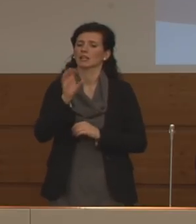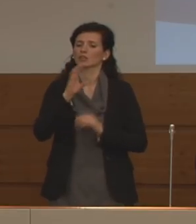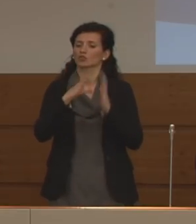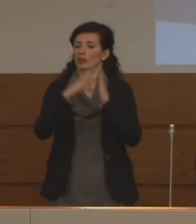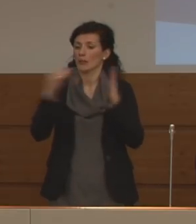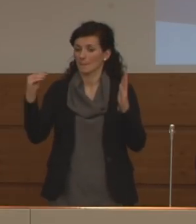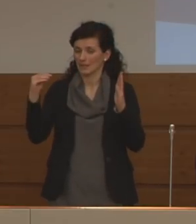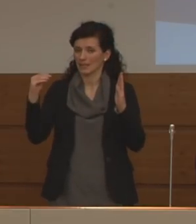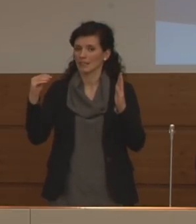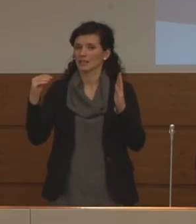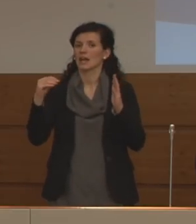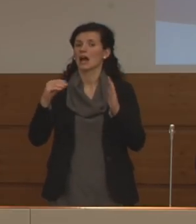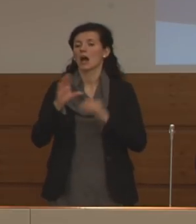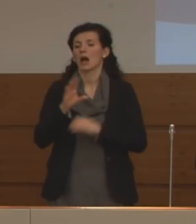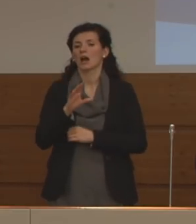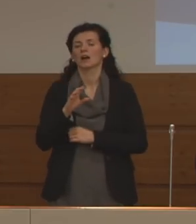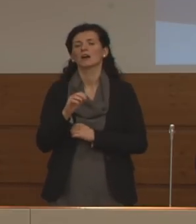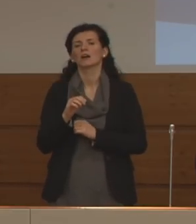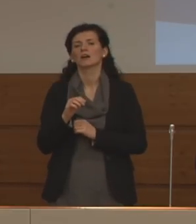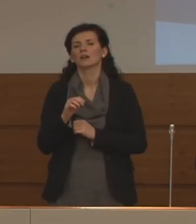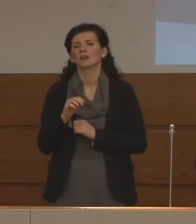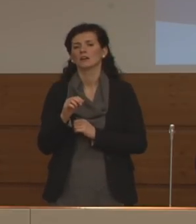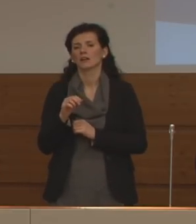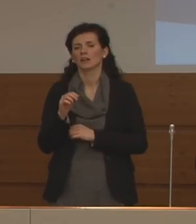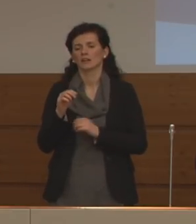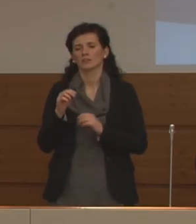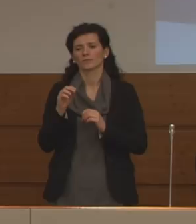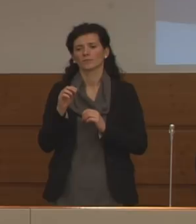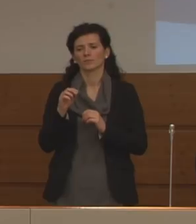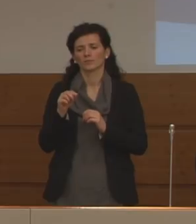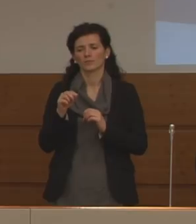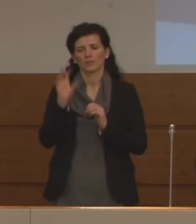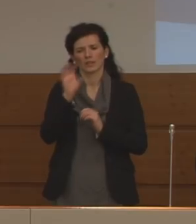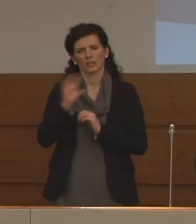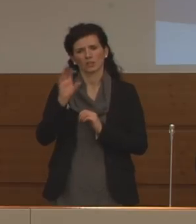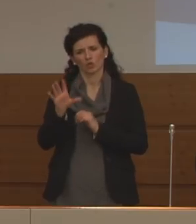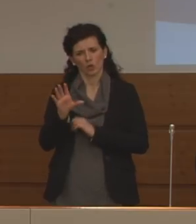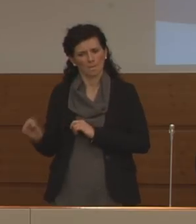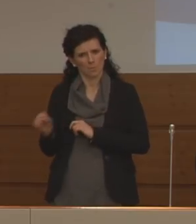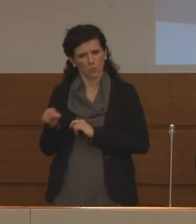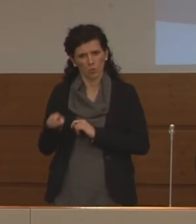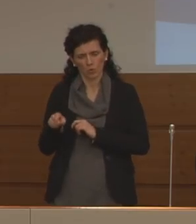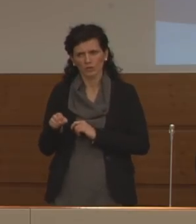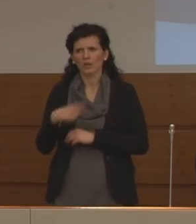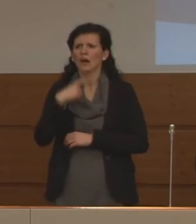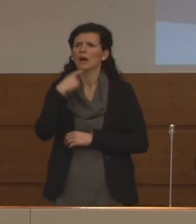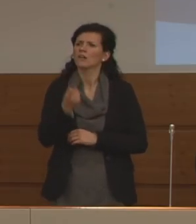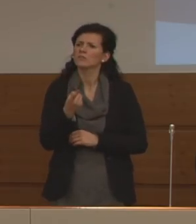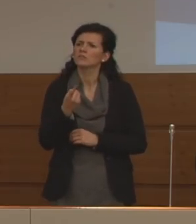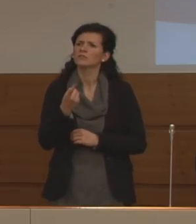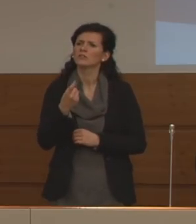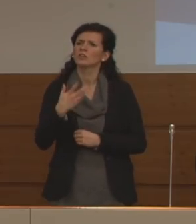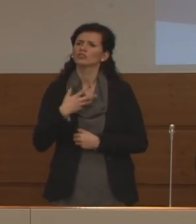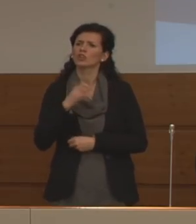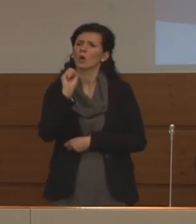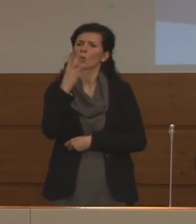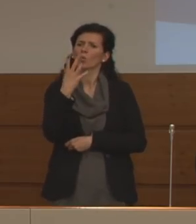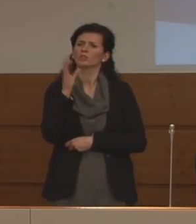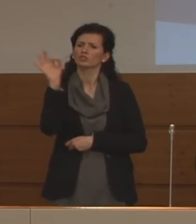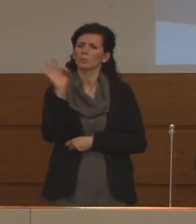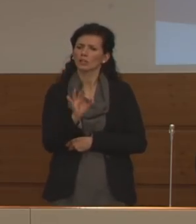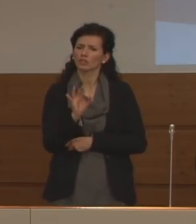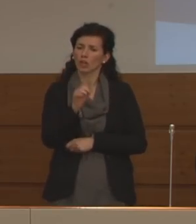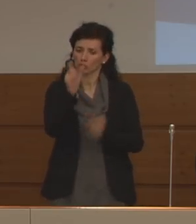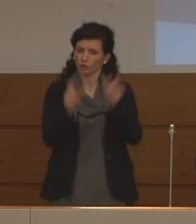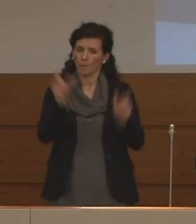emiliano aveva denunciato il fatto che c'era stato almeno il 15 per cento delle persone all'interno dei treni